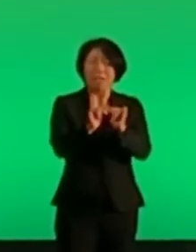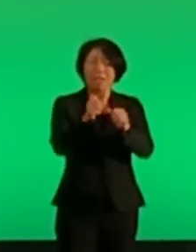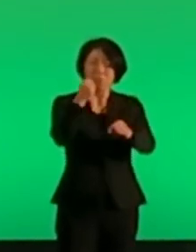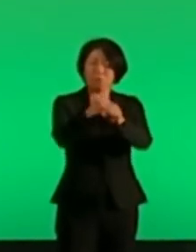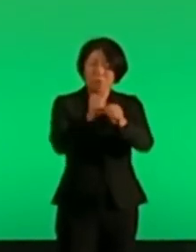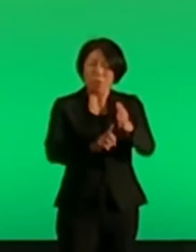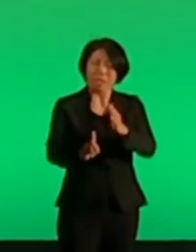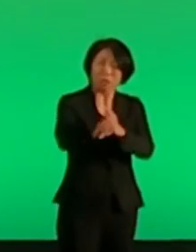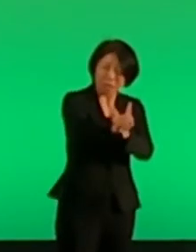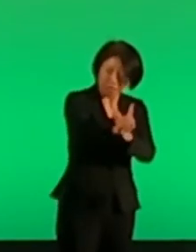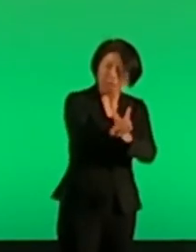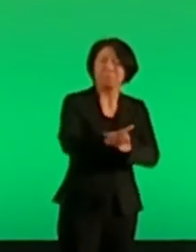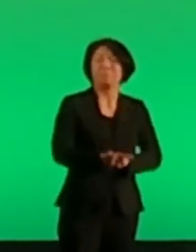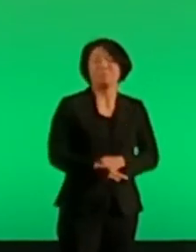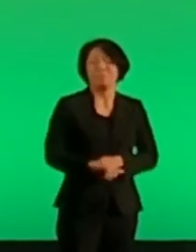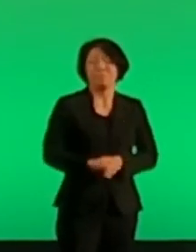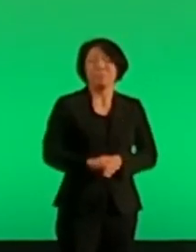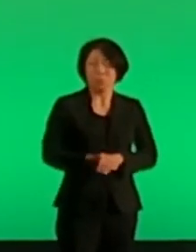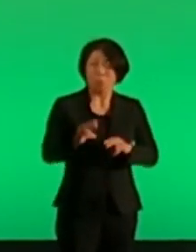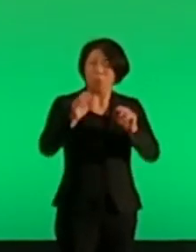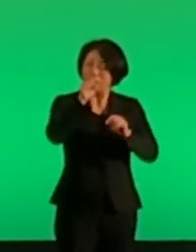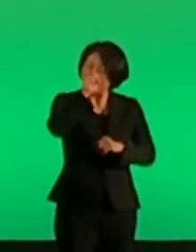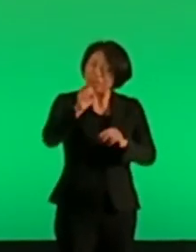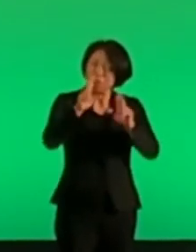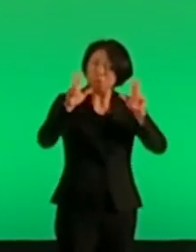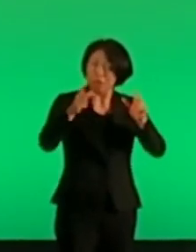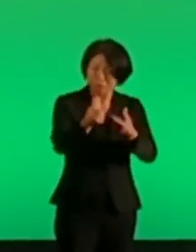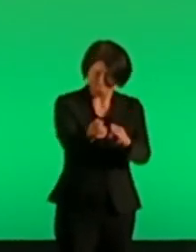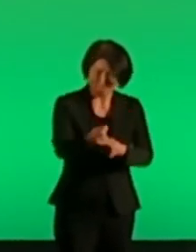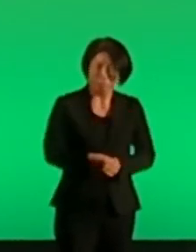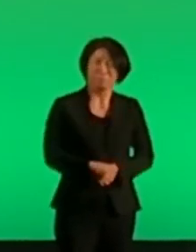れ、市民こぞりいて。いい歌でし